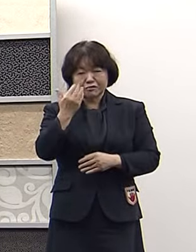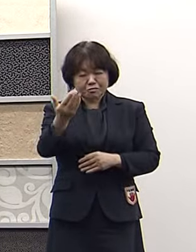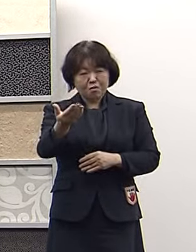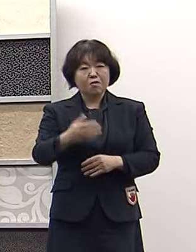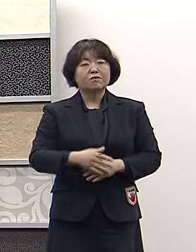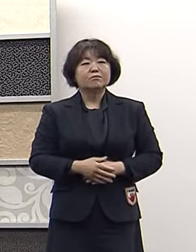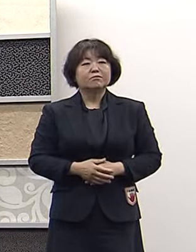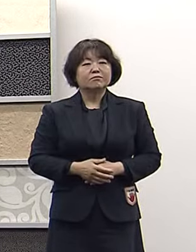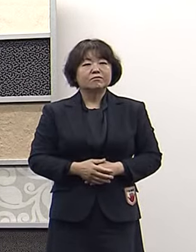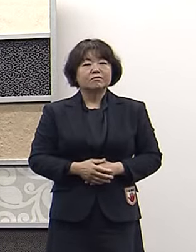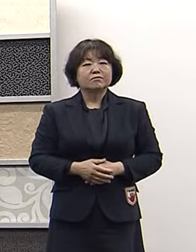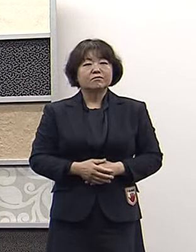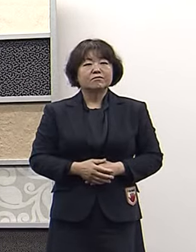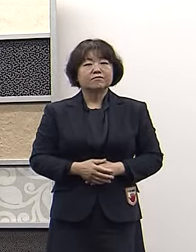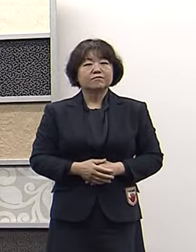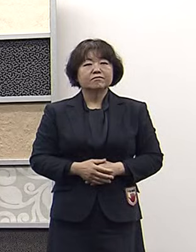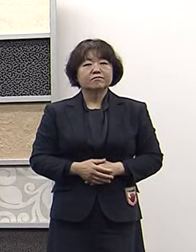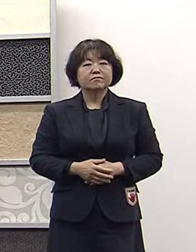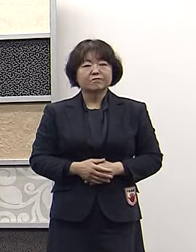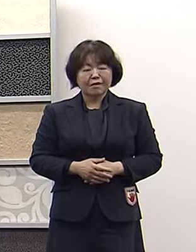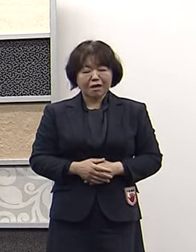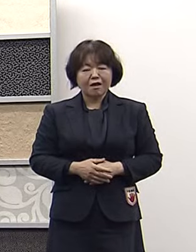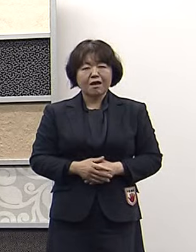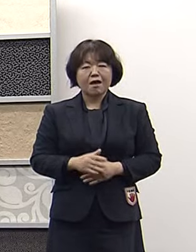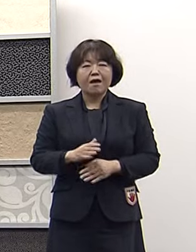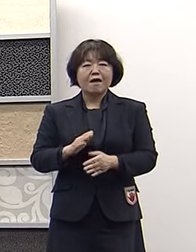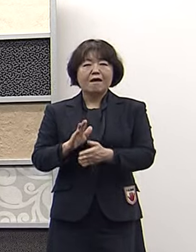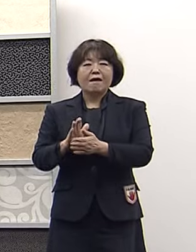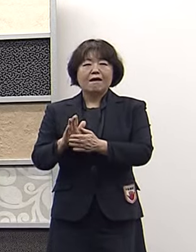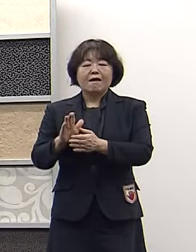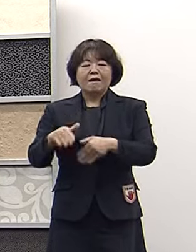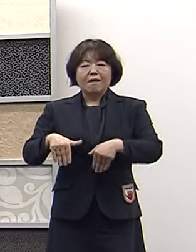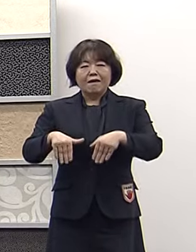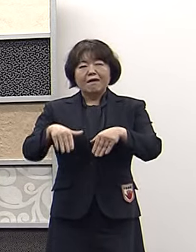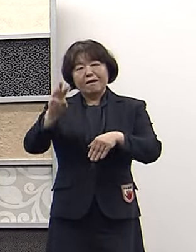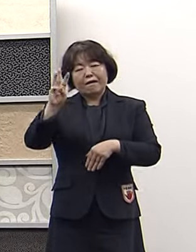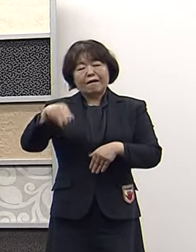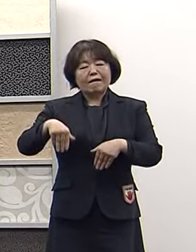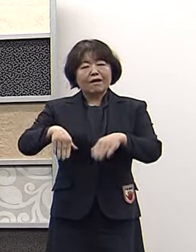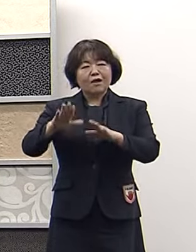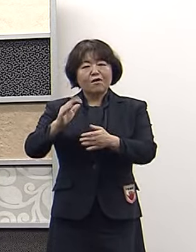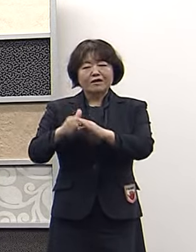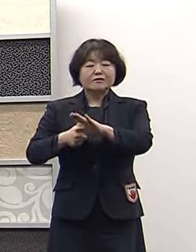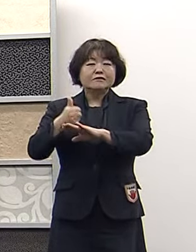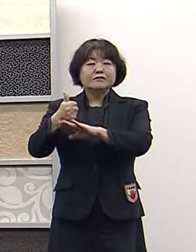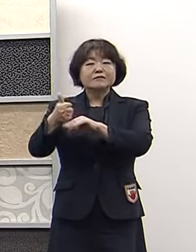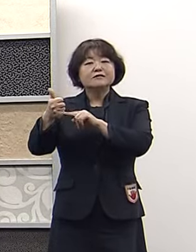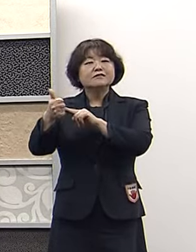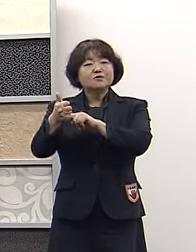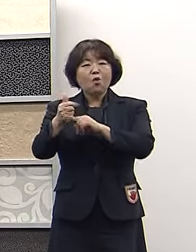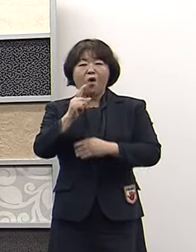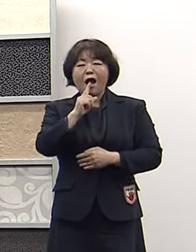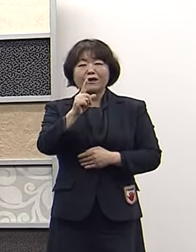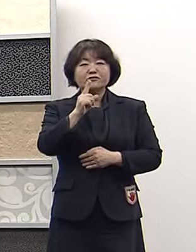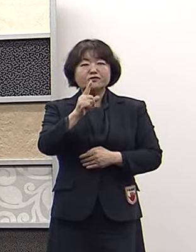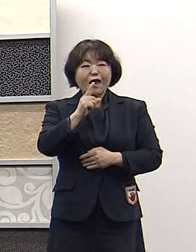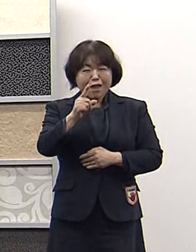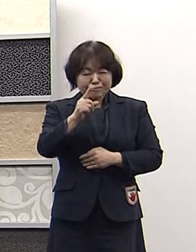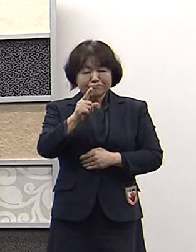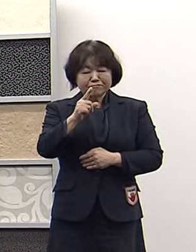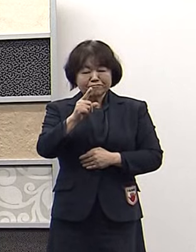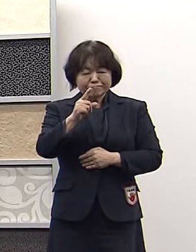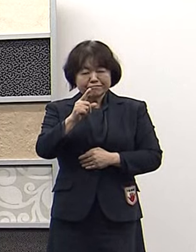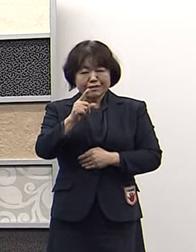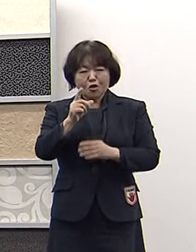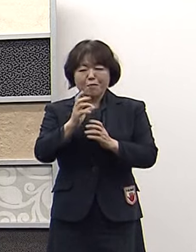知事の、野菜を売ったり牛の世話をしたり物を作ったりとかと違い、皆様は頭脳知性が高い人たちという訓